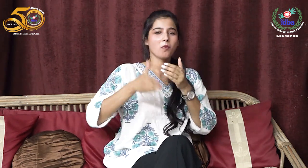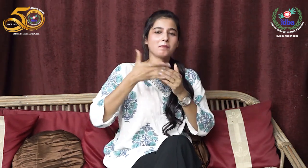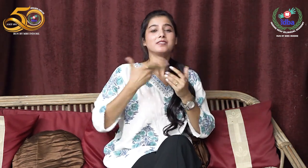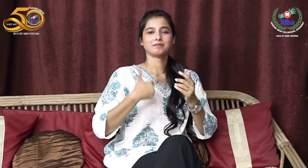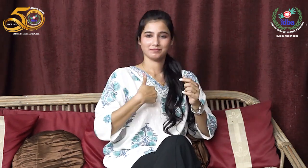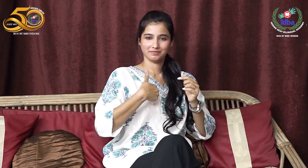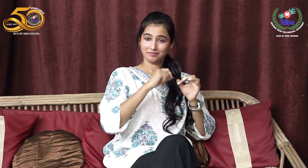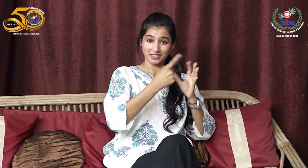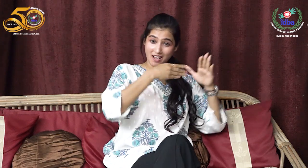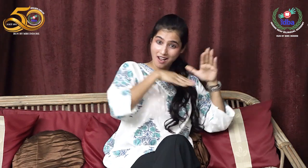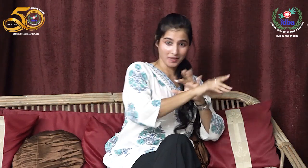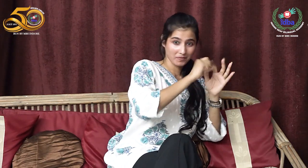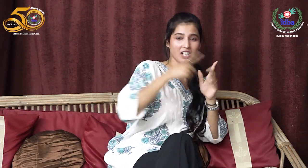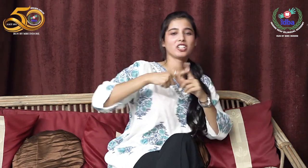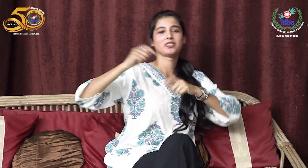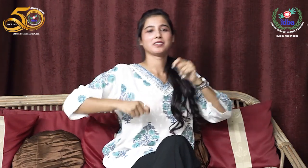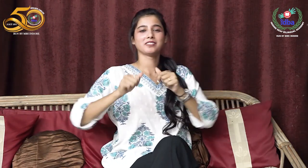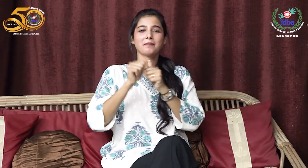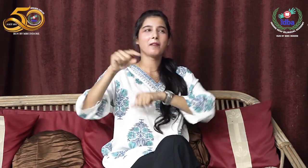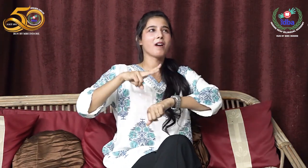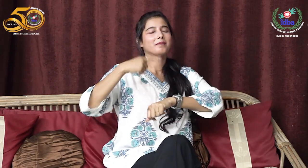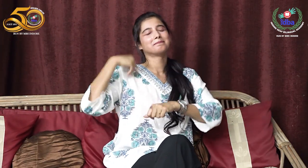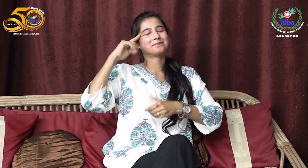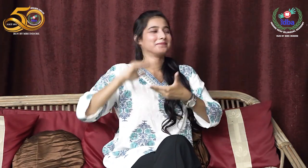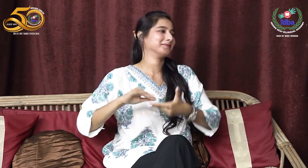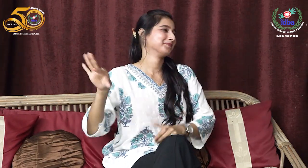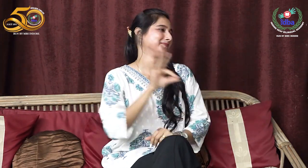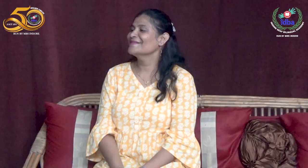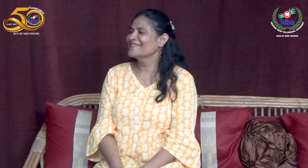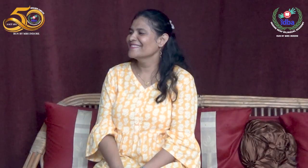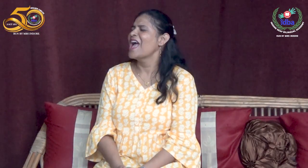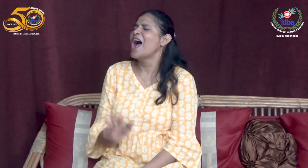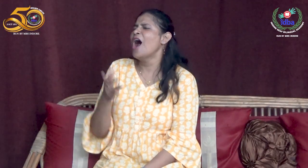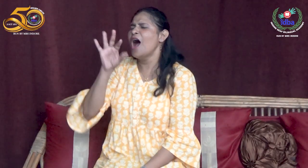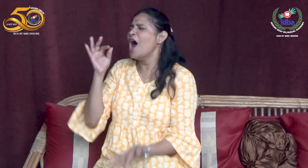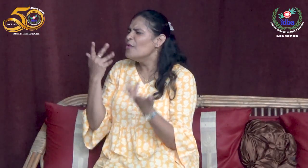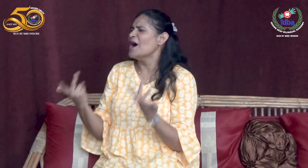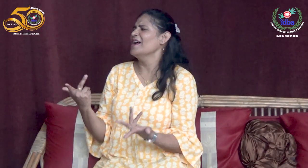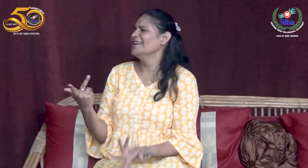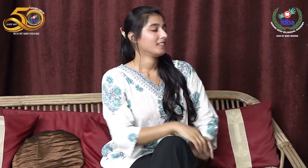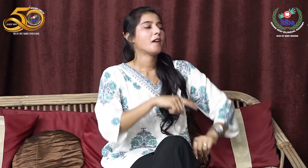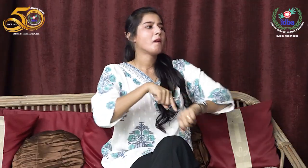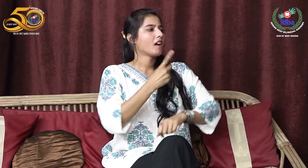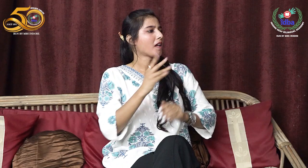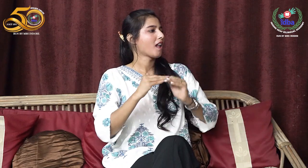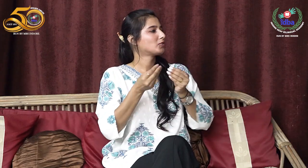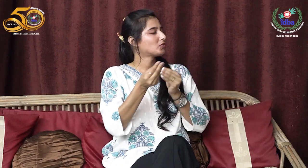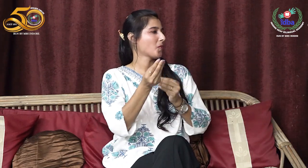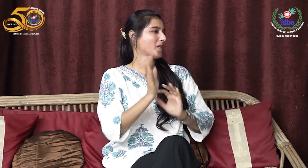थी, तब फर्स्ट टाइम मैं उनसे मिली, मैंने उनको देखा और मुझे मालूम पड़ा कि अच्छा है तो अलग है। फिर मैंने डिसाइड किया ठीक है, मैं उनसे शादी कर लूँगी। पर क्यों? क्योंकि